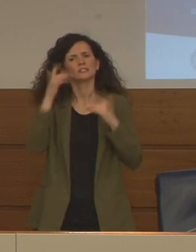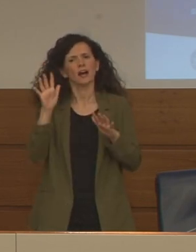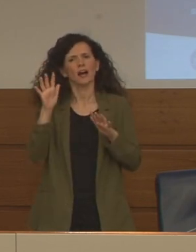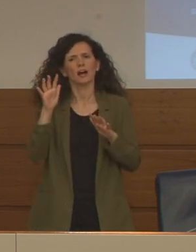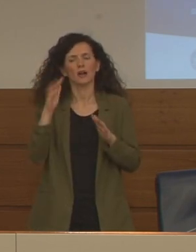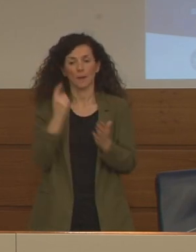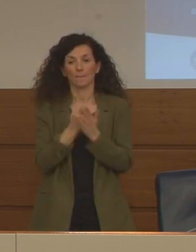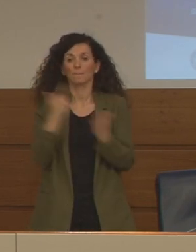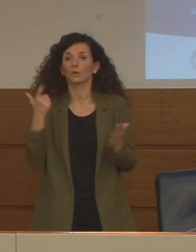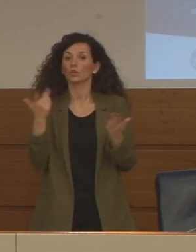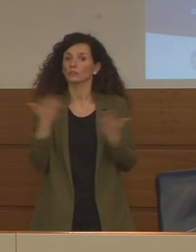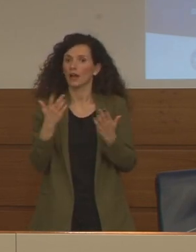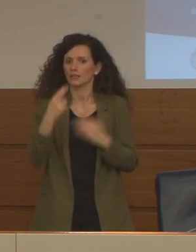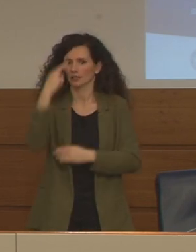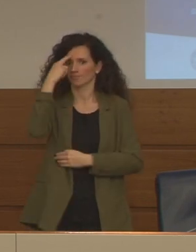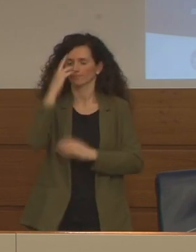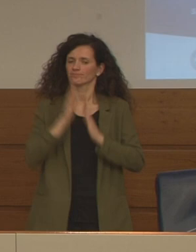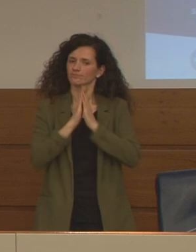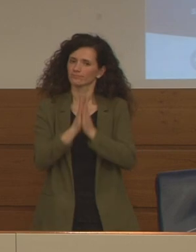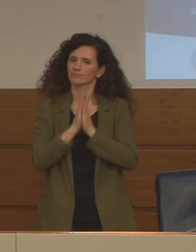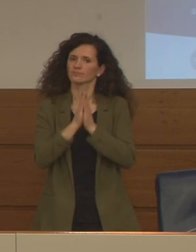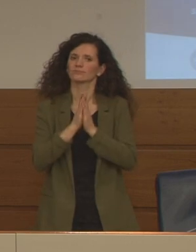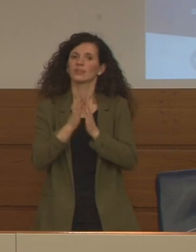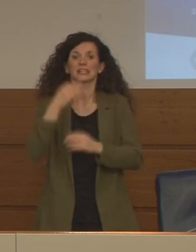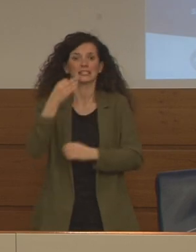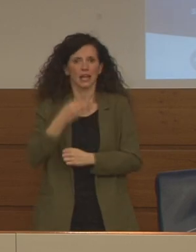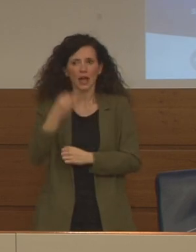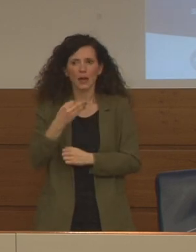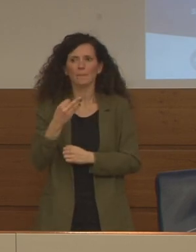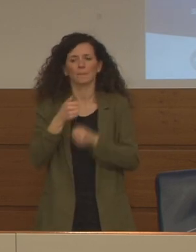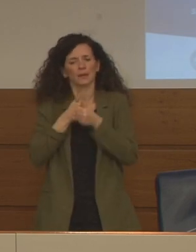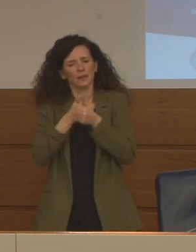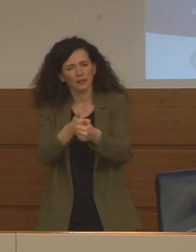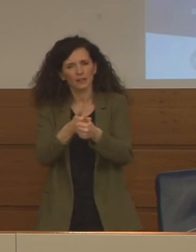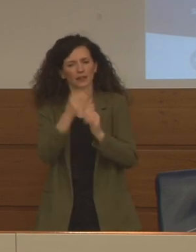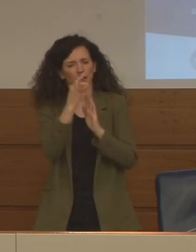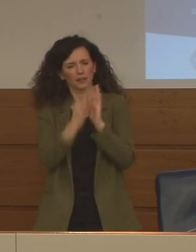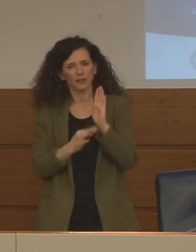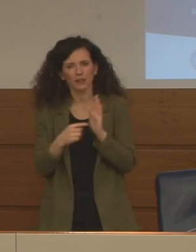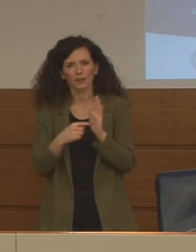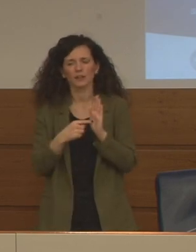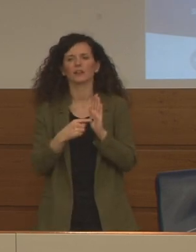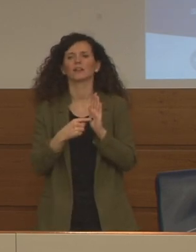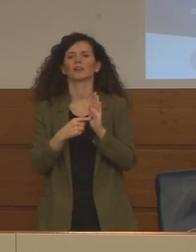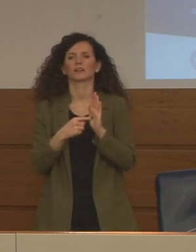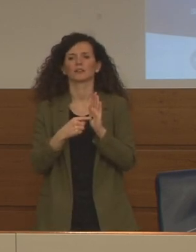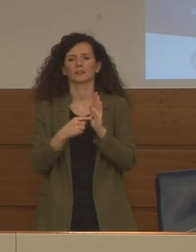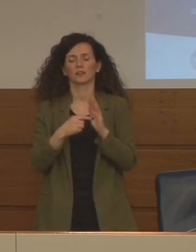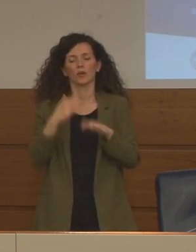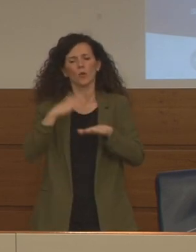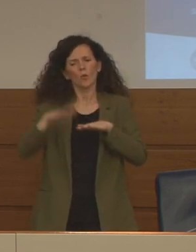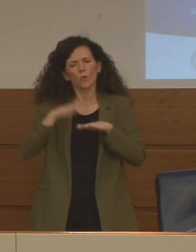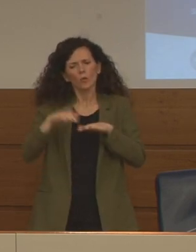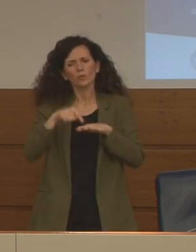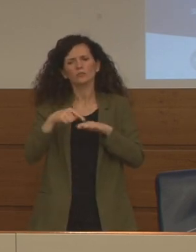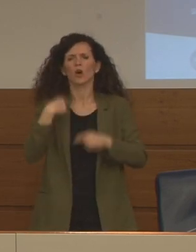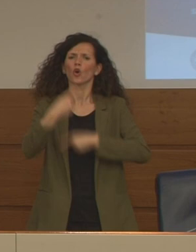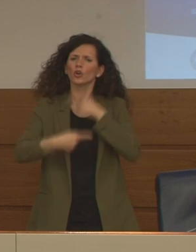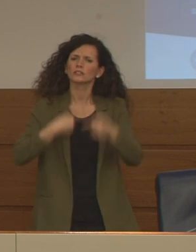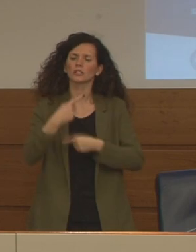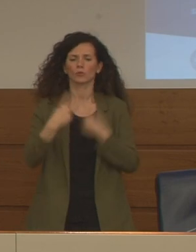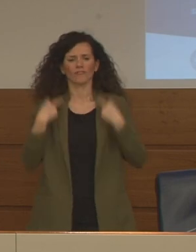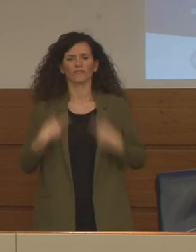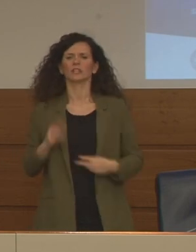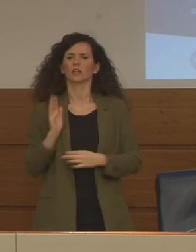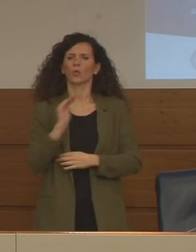le raccomandazioni che vengono utilizzate e poter usare questi atteggiamenti della nostra vita